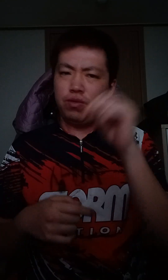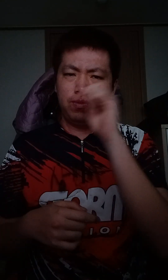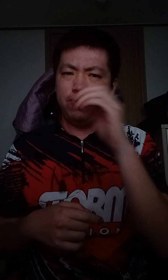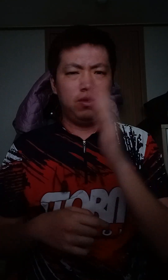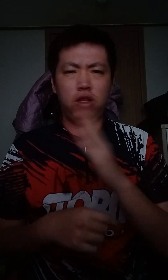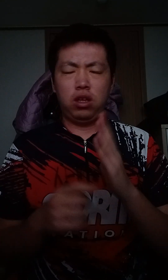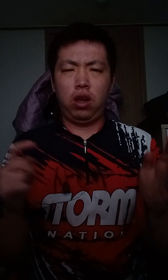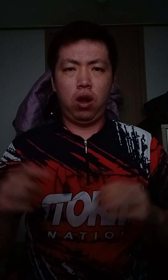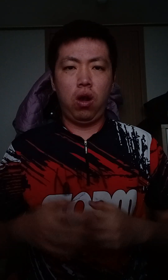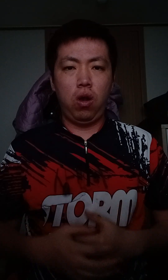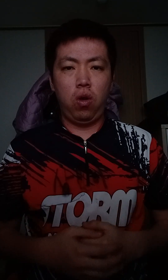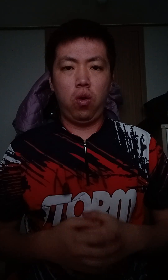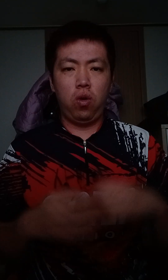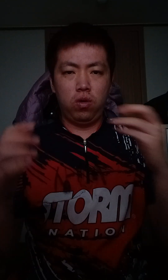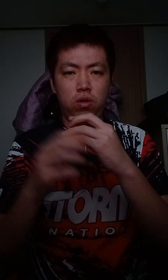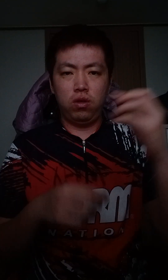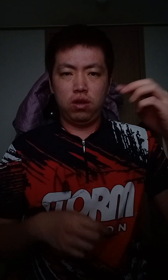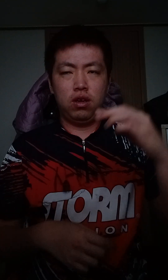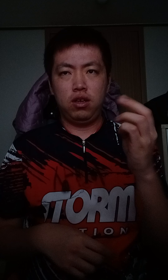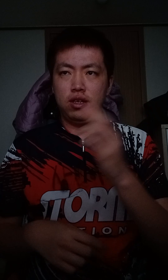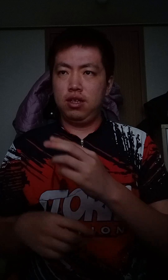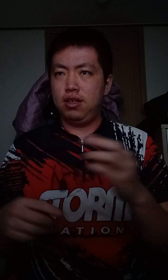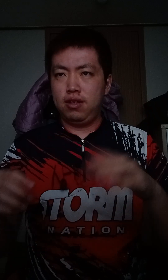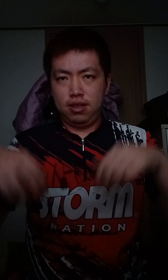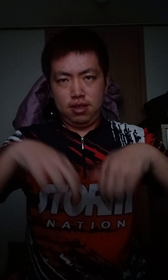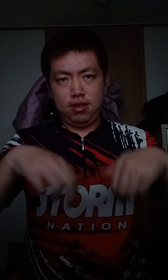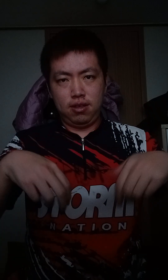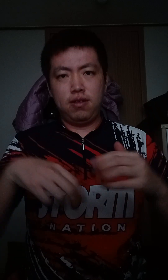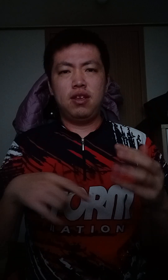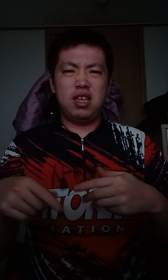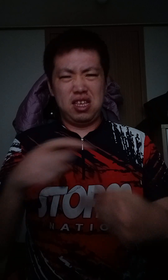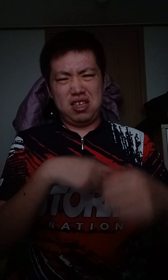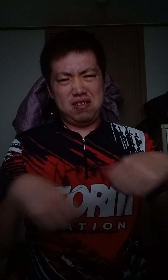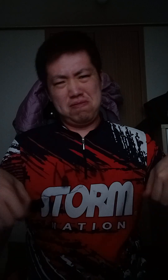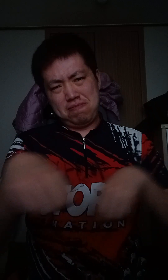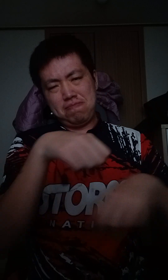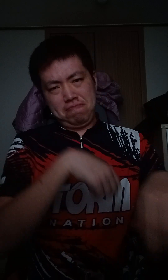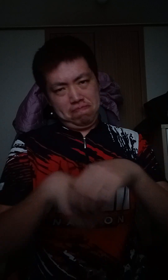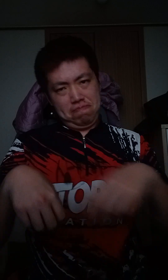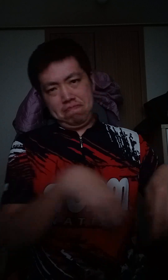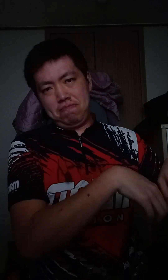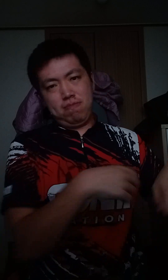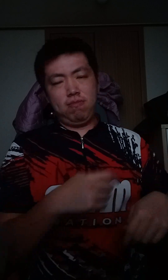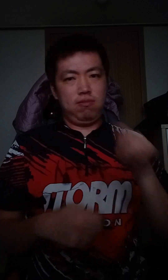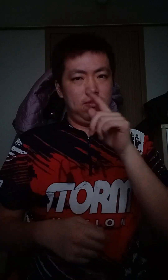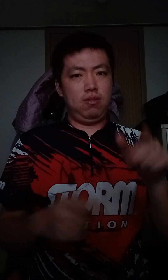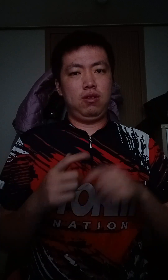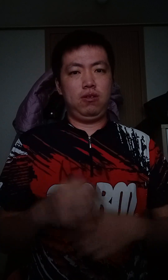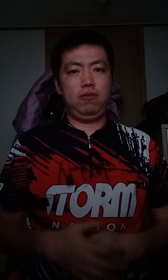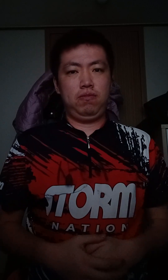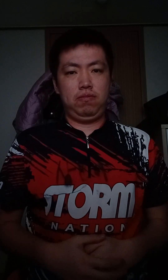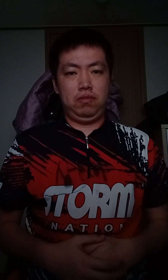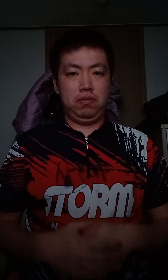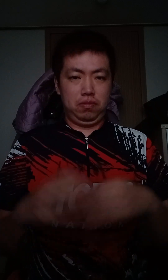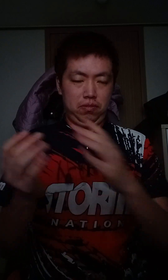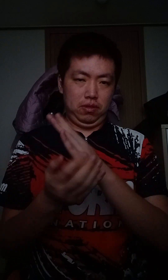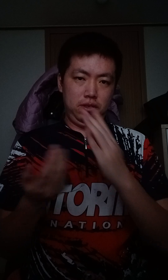아니었습니다. 운전자는 경찰에 비가 내린 탓에 차가 미끄러졌다고 진술한 것으로 확인됐습니다. 경찰은 인근 CCTV와